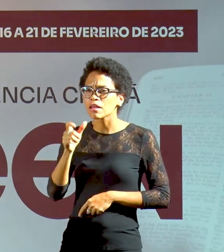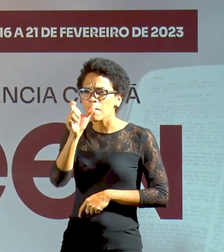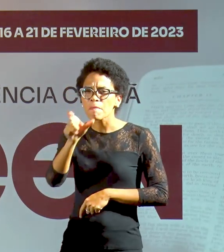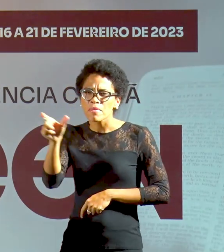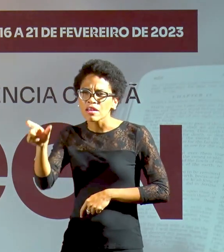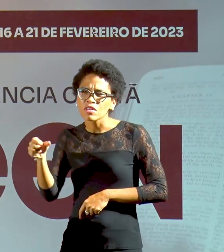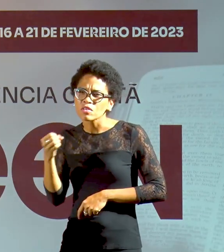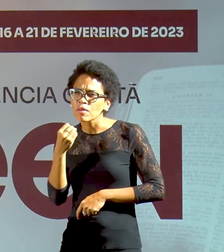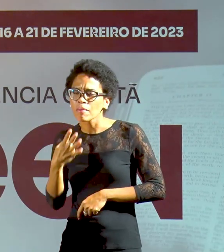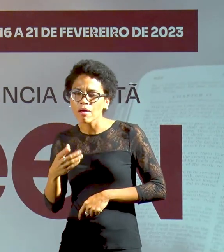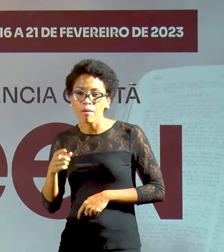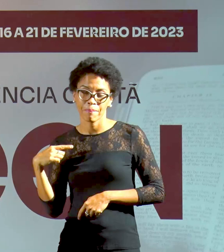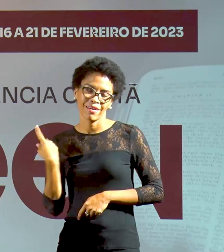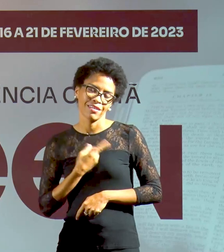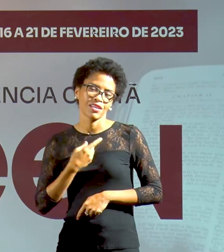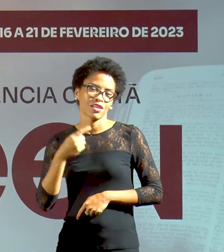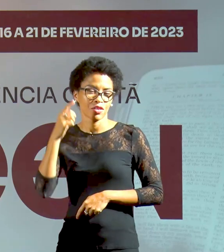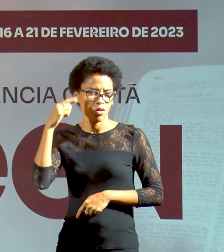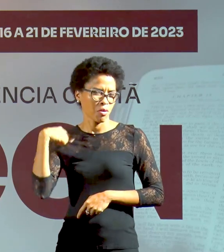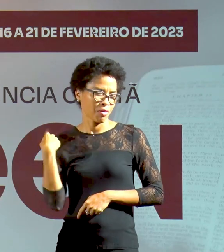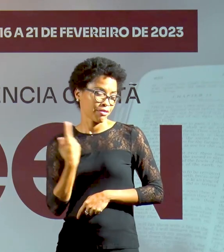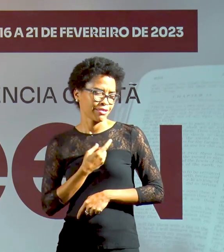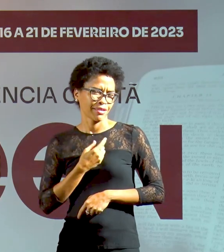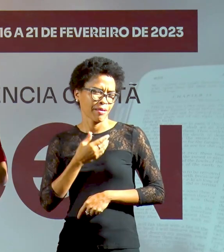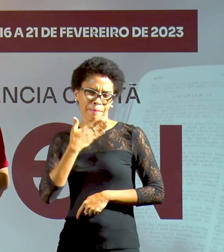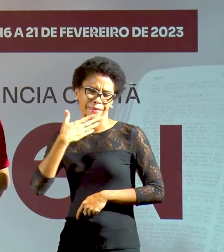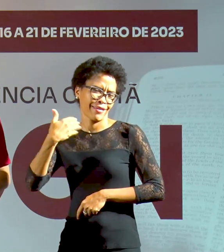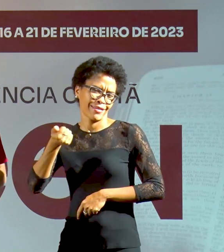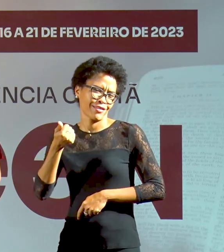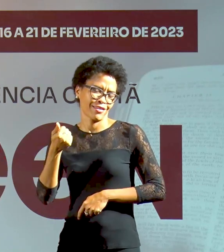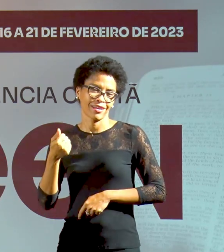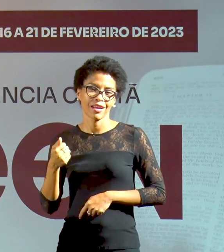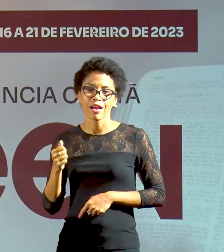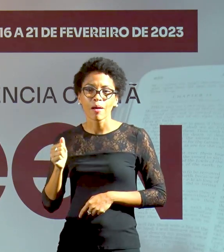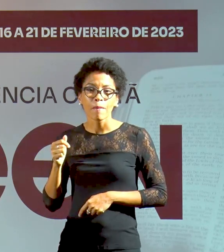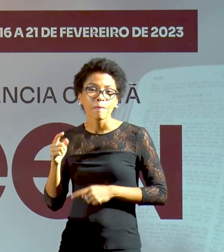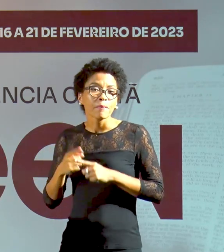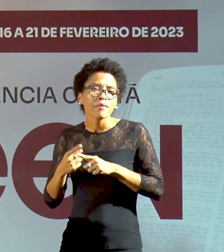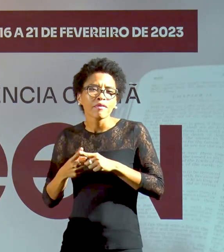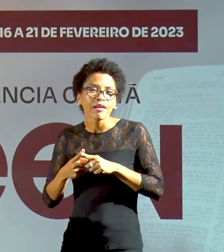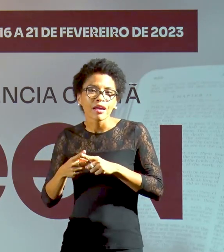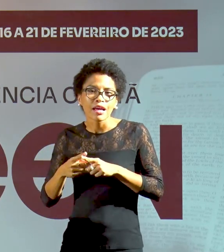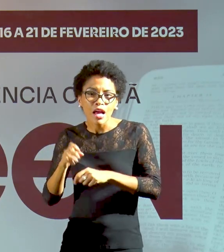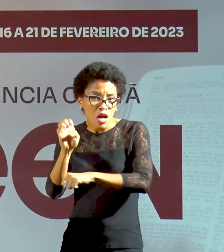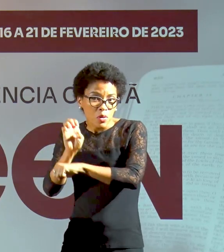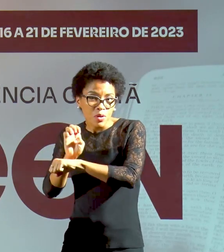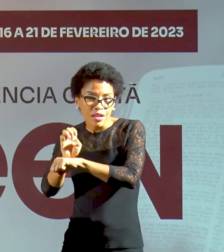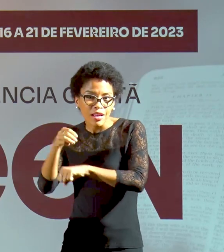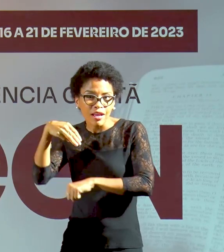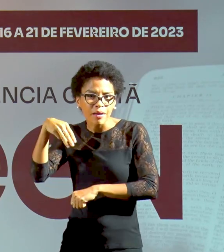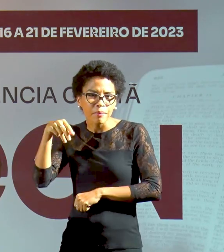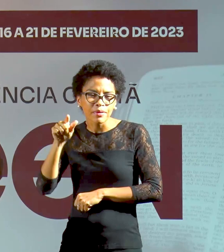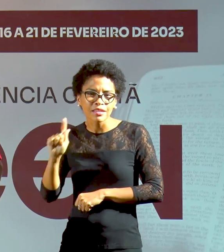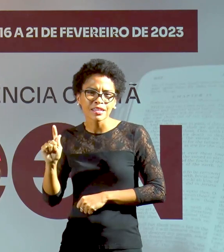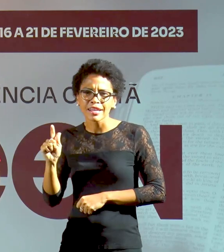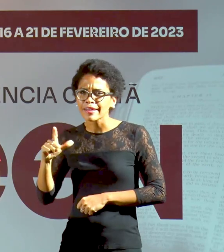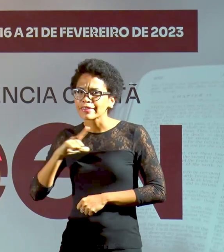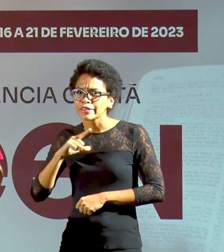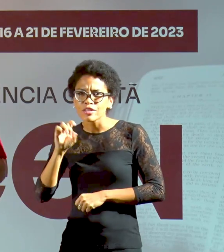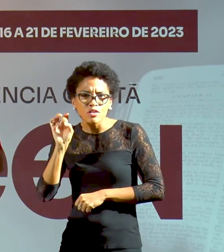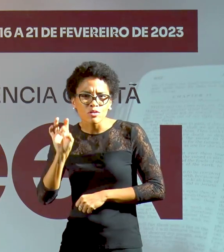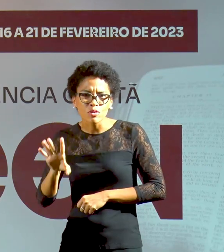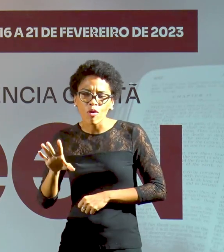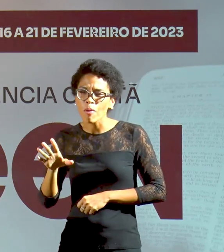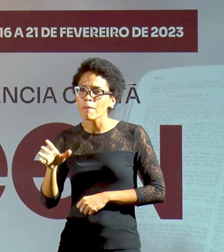mas nós é mais gente o mineiro te convida a conhecer a gente lá porque se tem um povo gente boa é nós